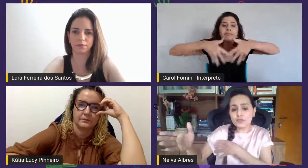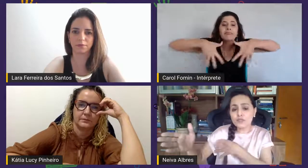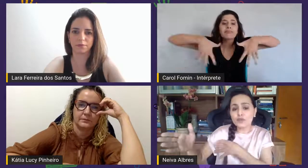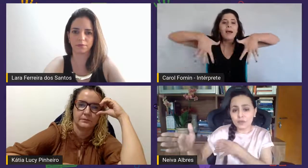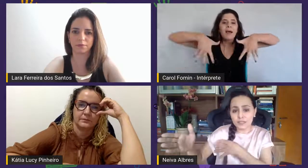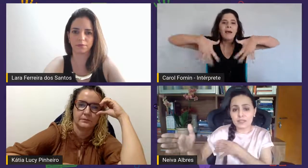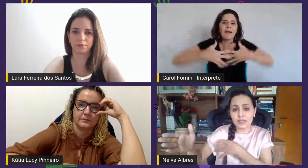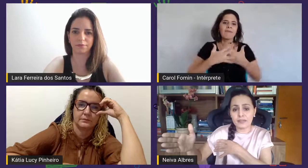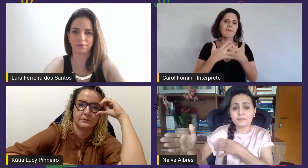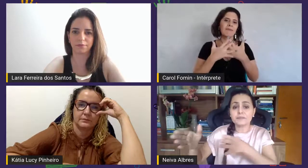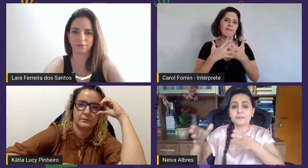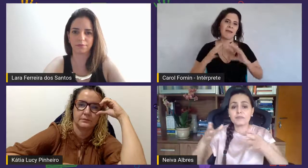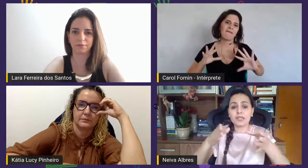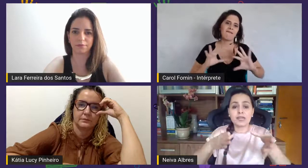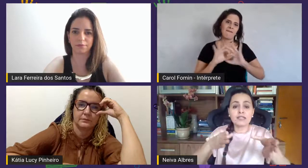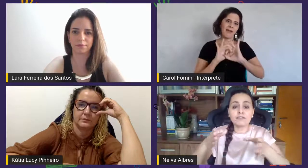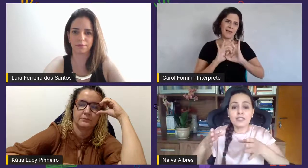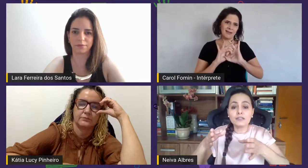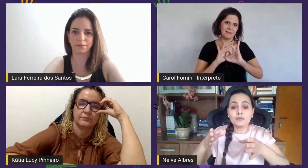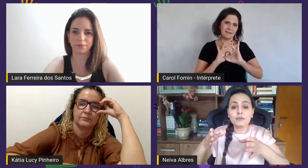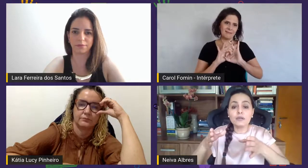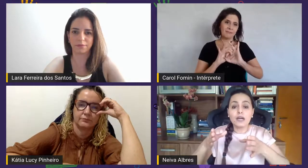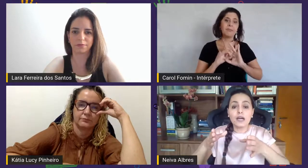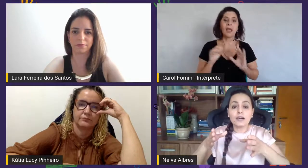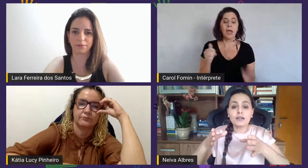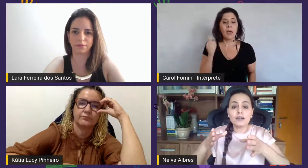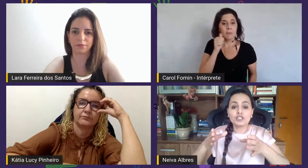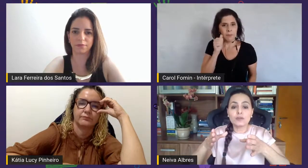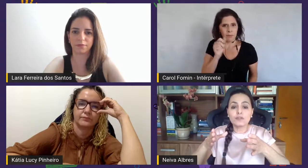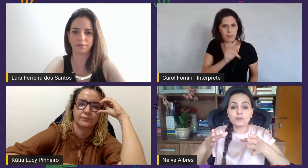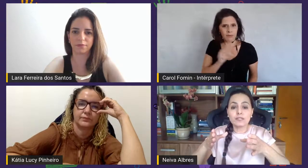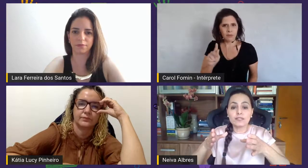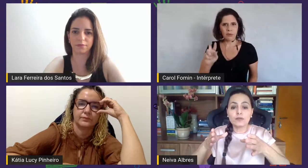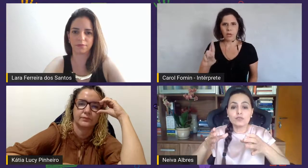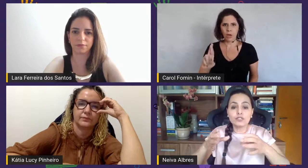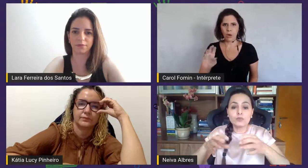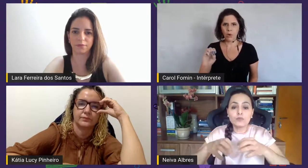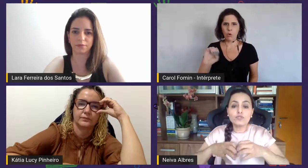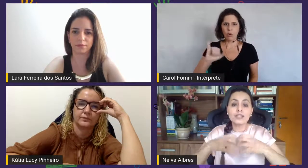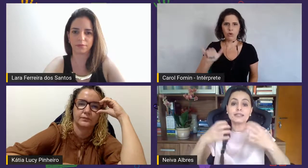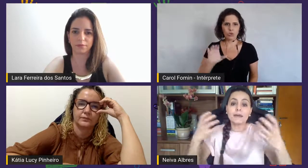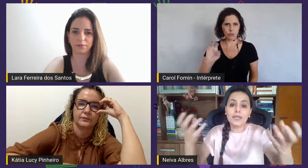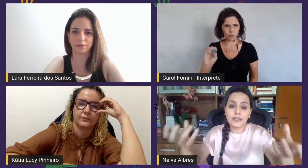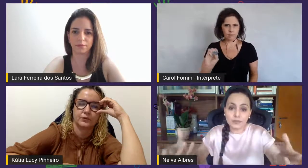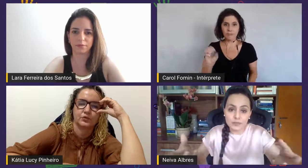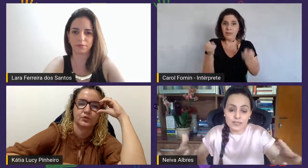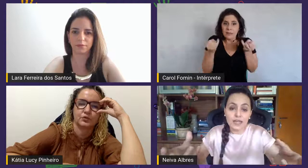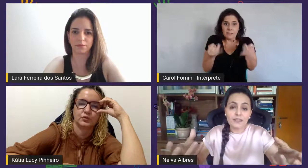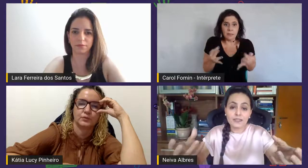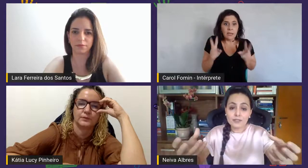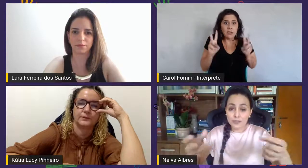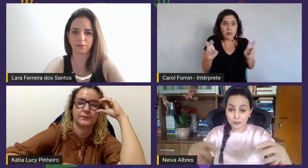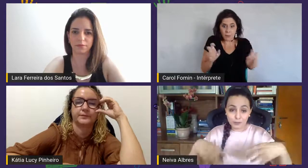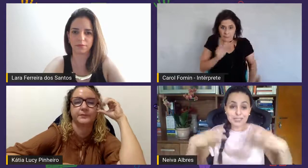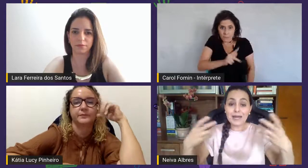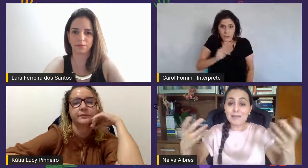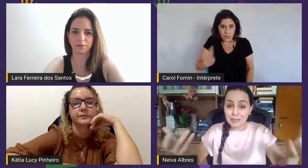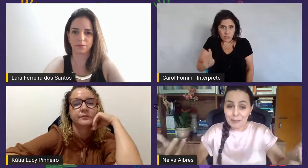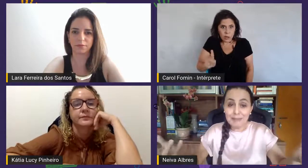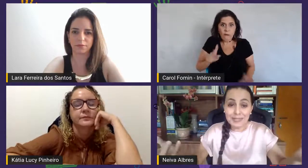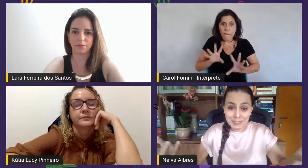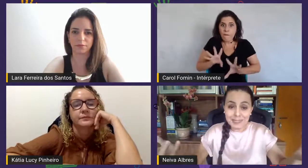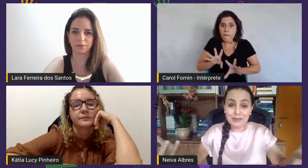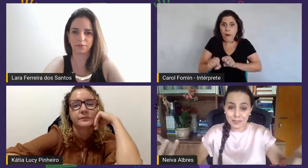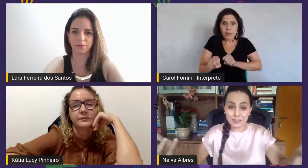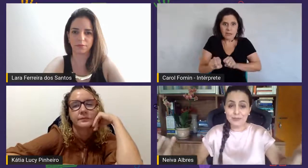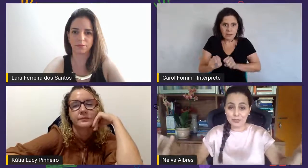formação de professores, né? Ela fala de uma formação de multiletramentos. Então, assim, acho que os intérpretes